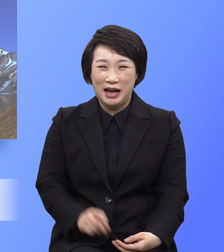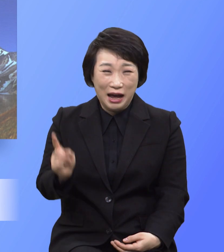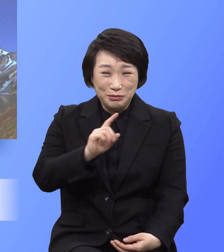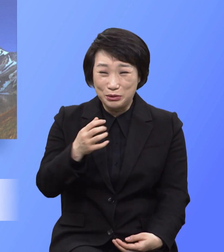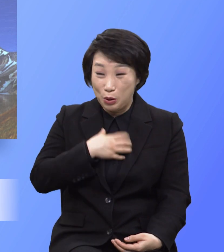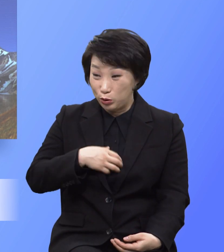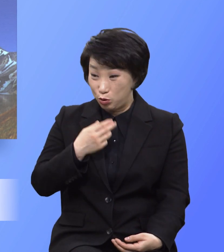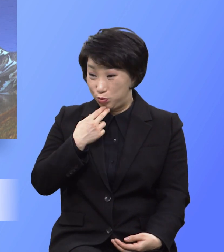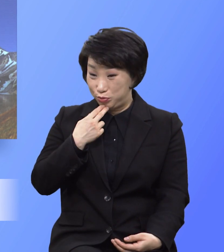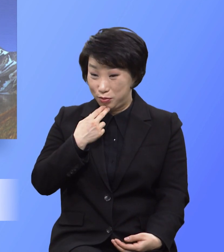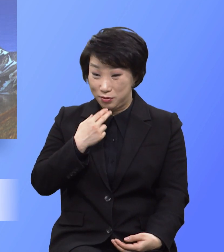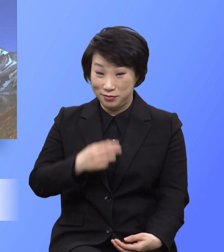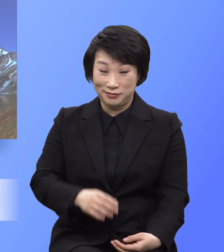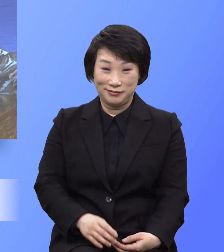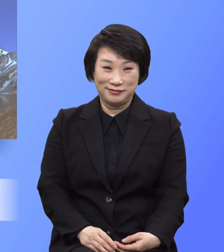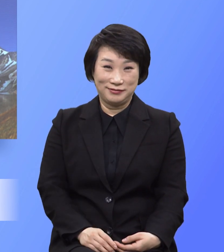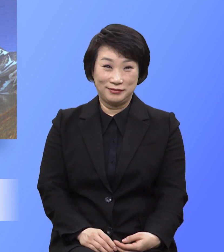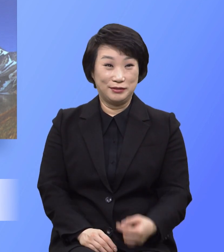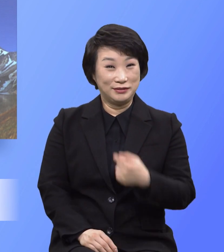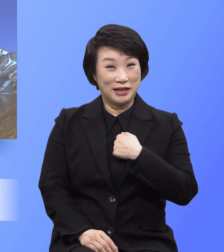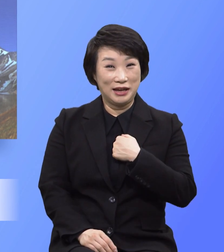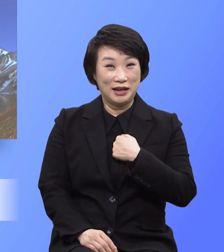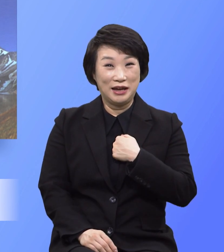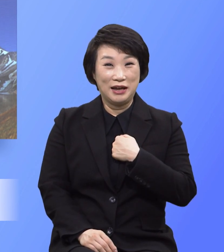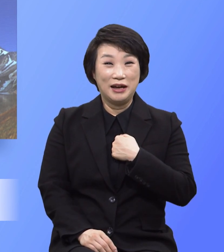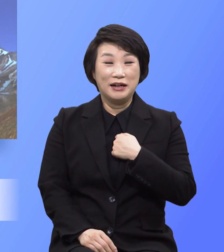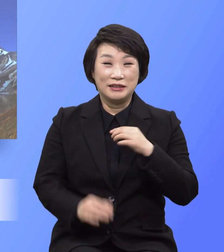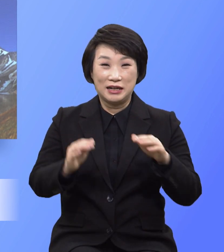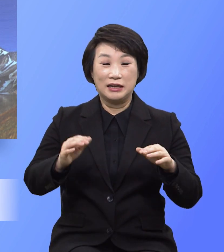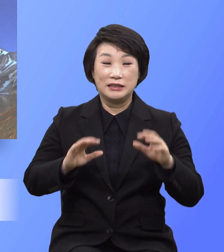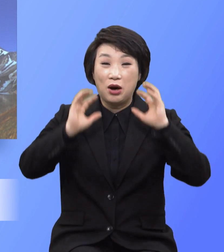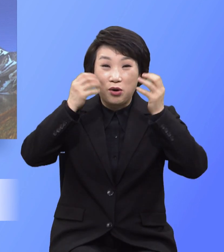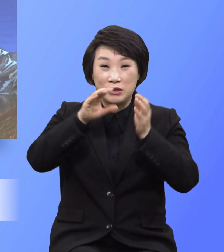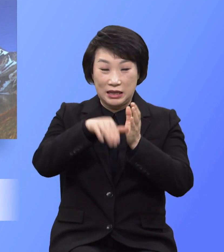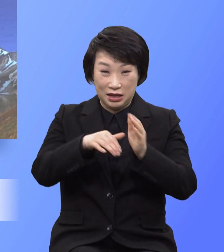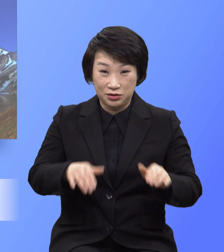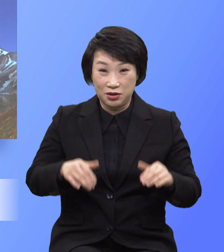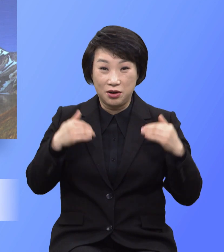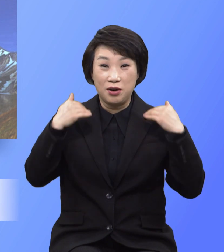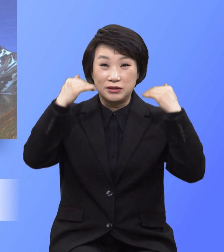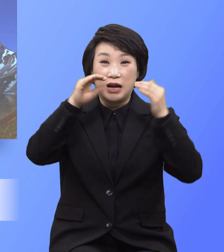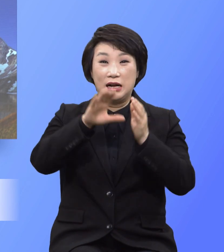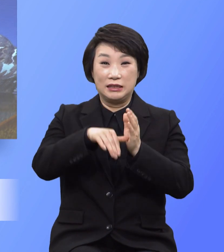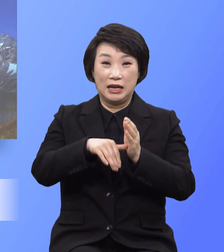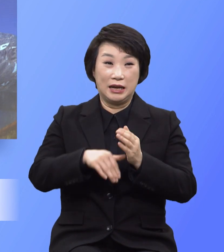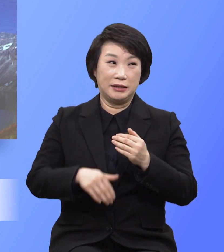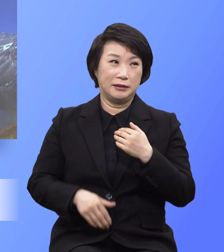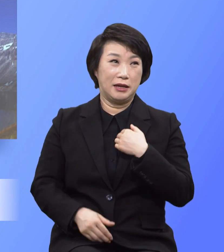아무 걱정이 없어. 제가 우리 동네에서요, 어려서 자랄 때